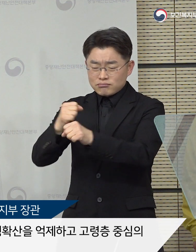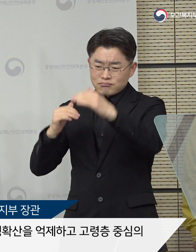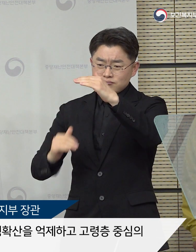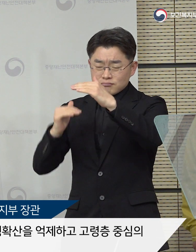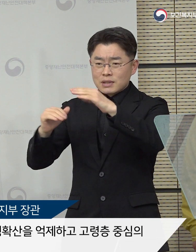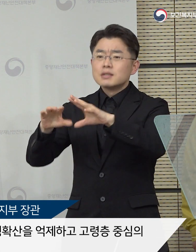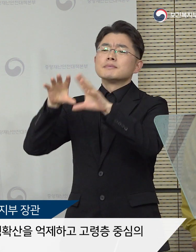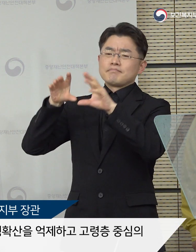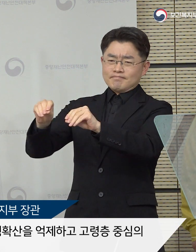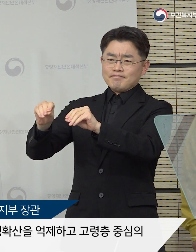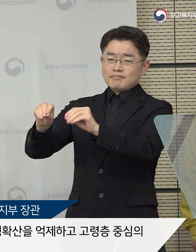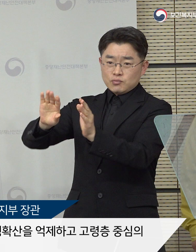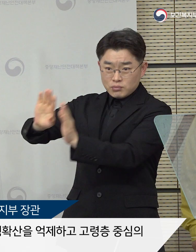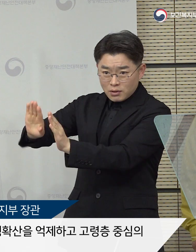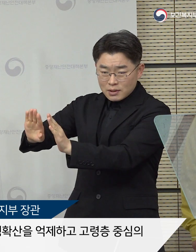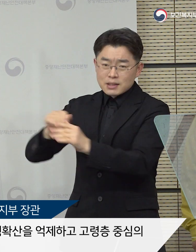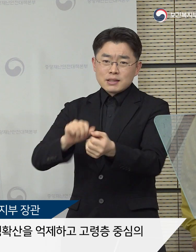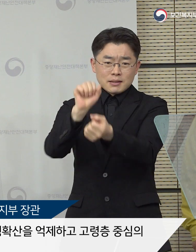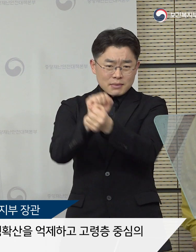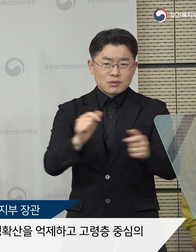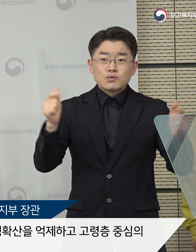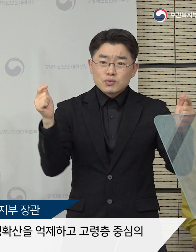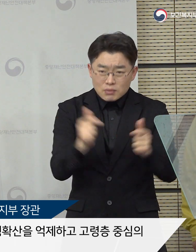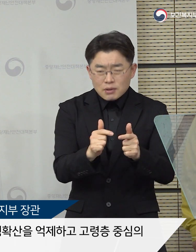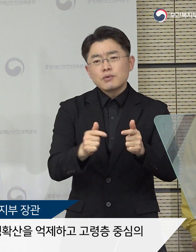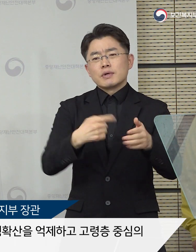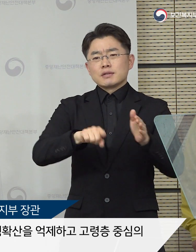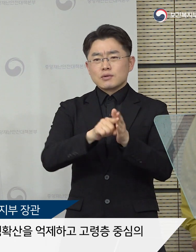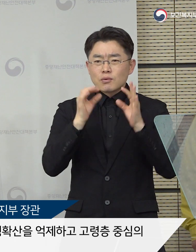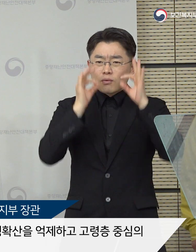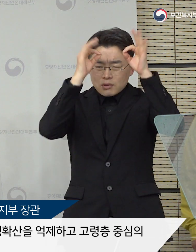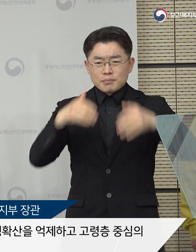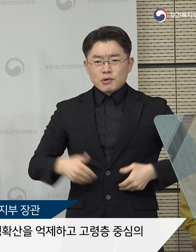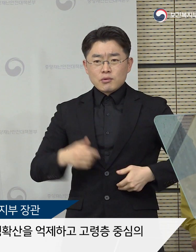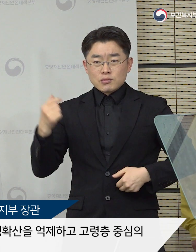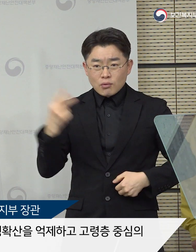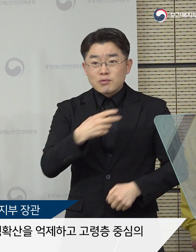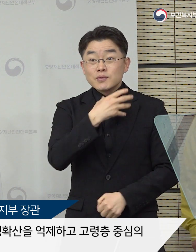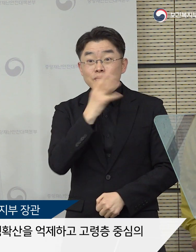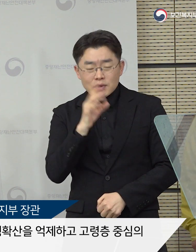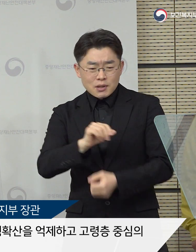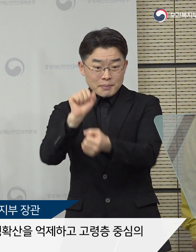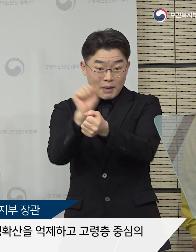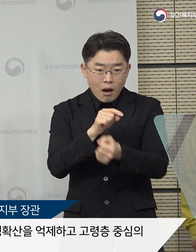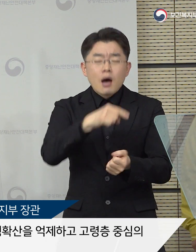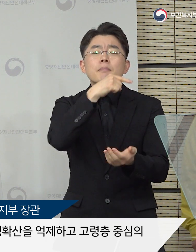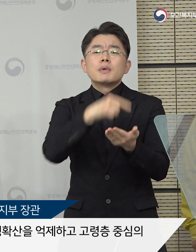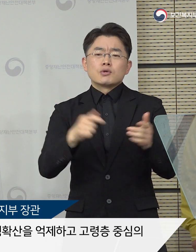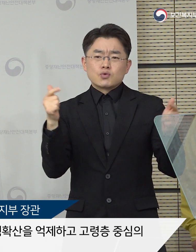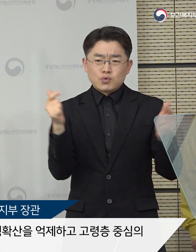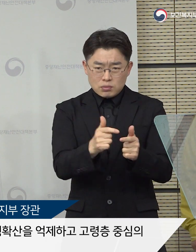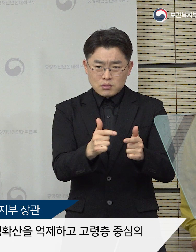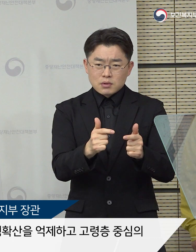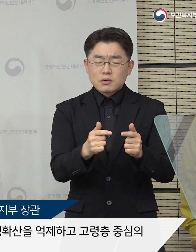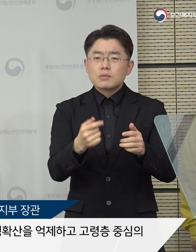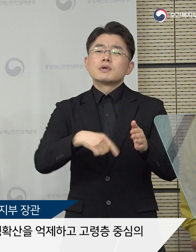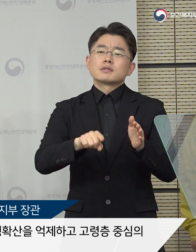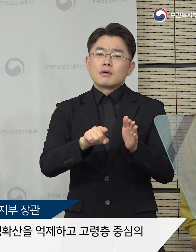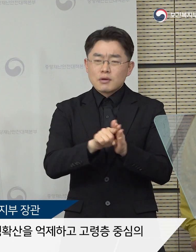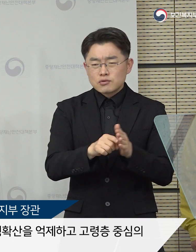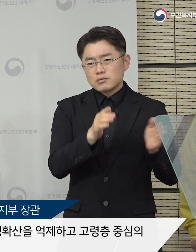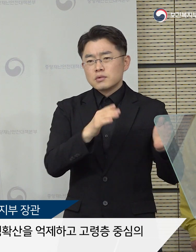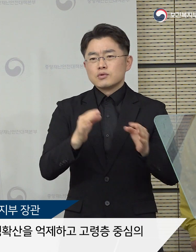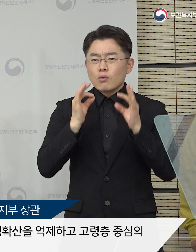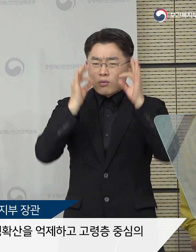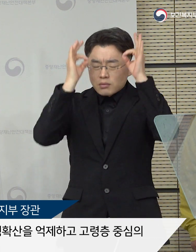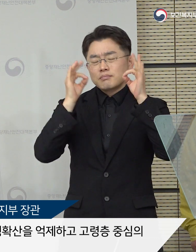중단하고 현재의 유행 확산을 억제하고 고령층 중심의 피해를 최소화하는 노력이 필요한